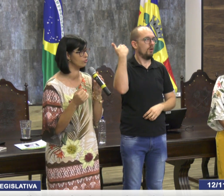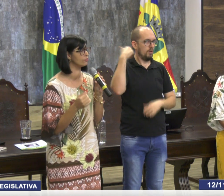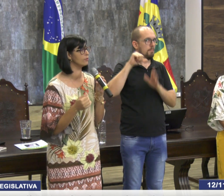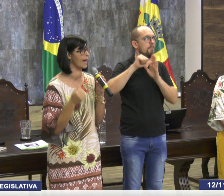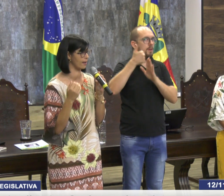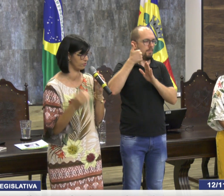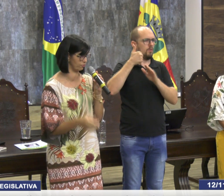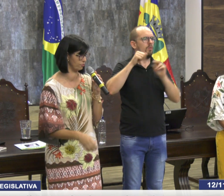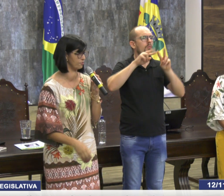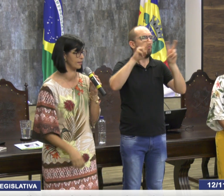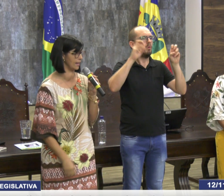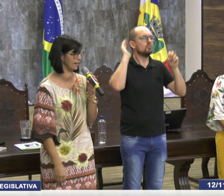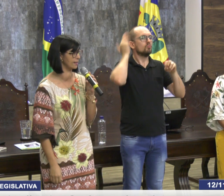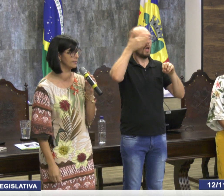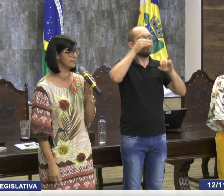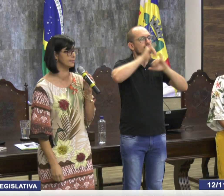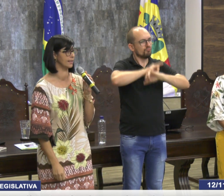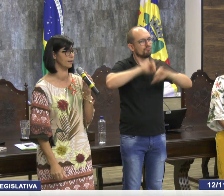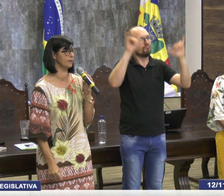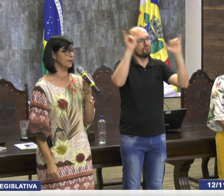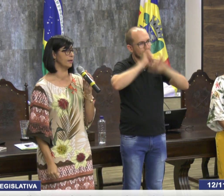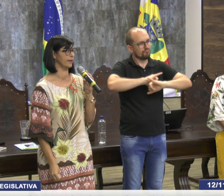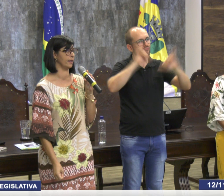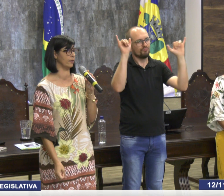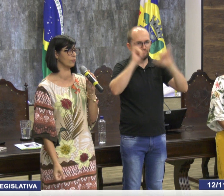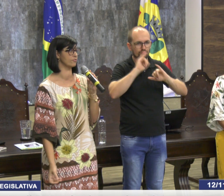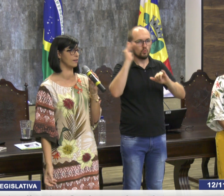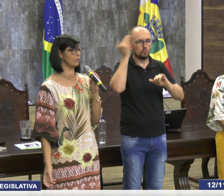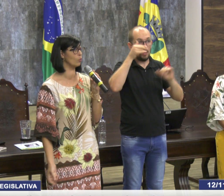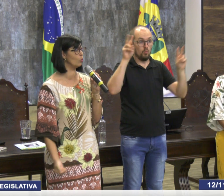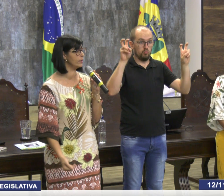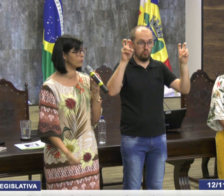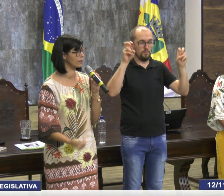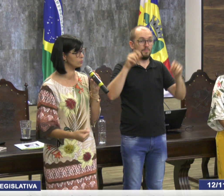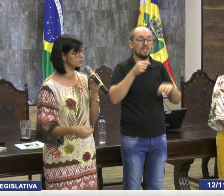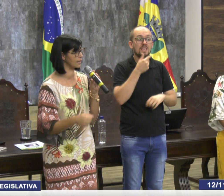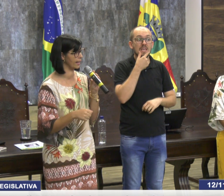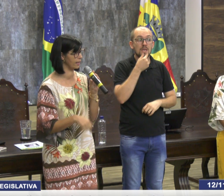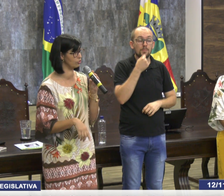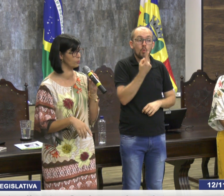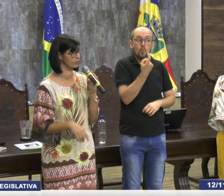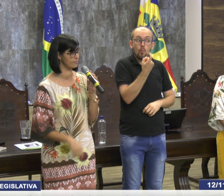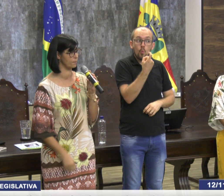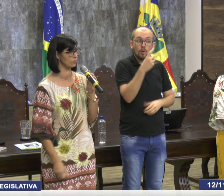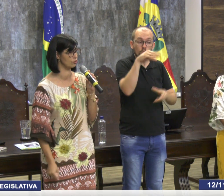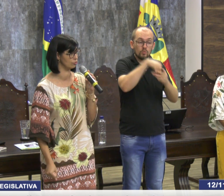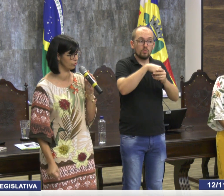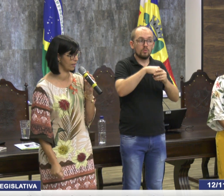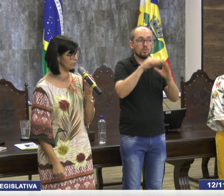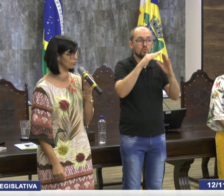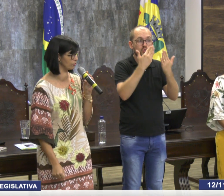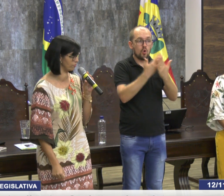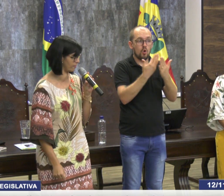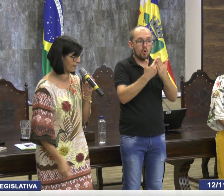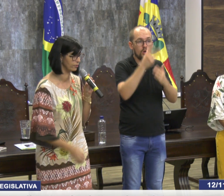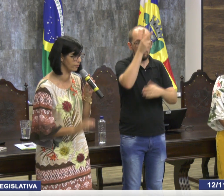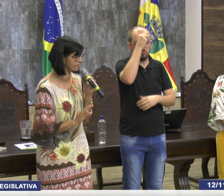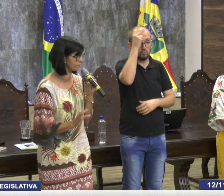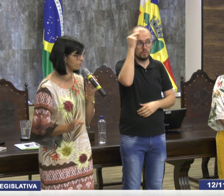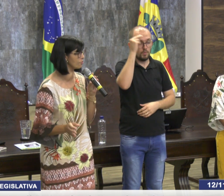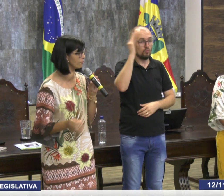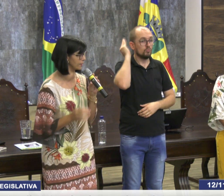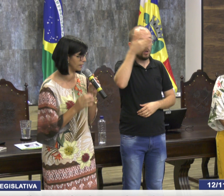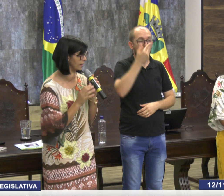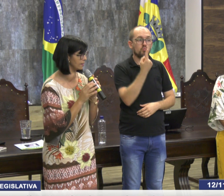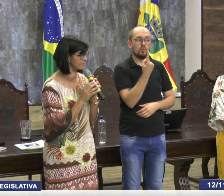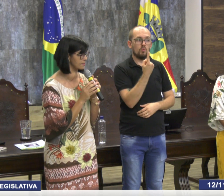era divulgar a surdo-cegueira, né? O Gustavo é o único aluno na rede municipal de Jundiaí surdo-cego, não